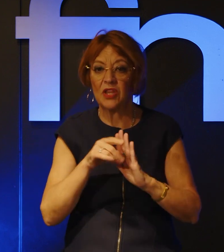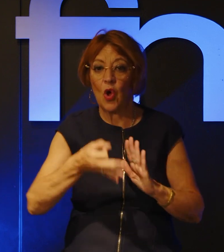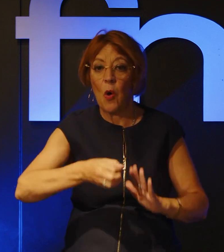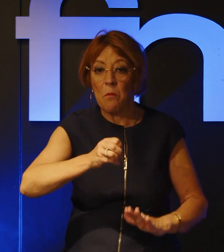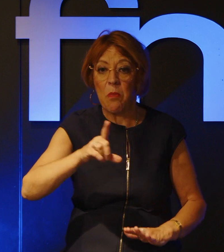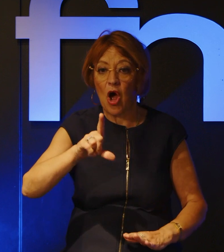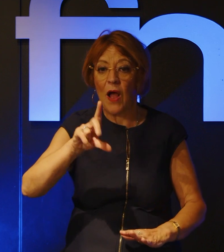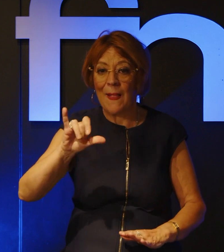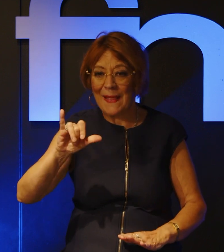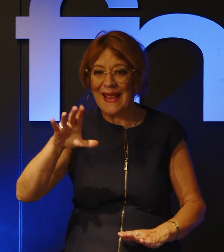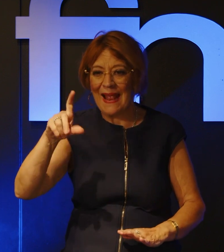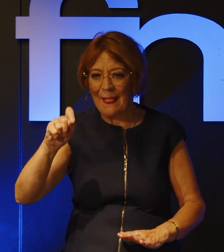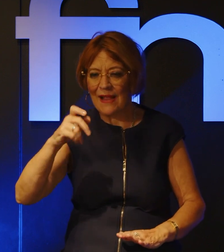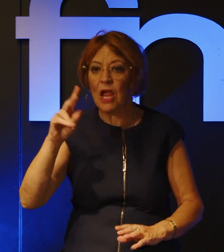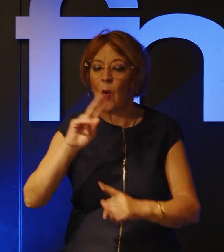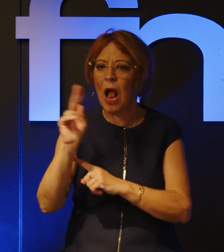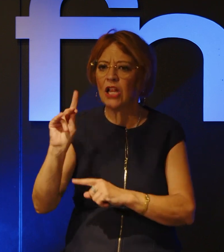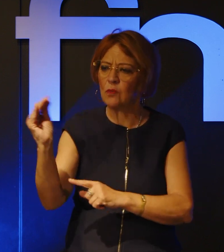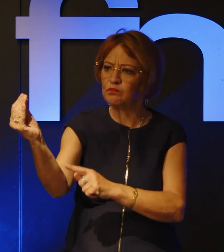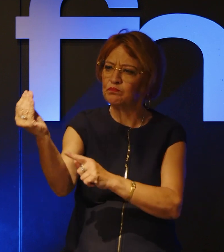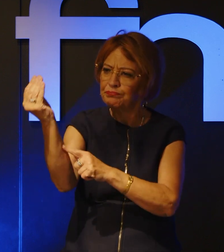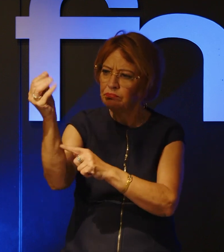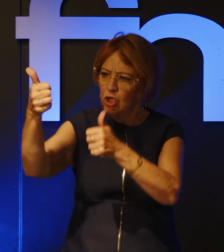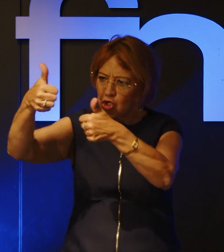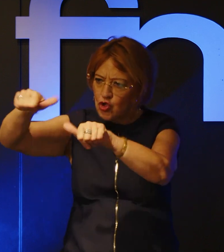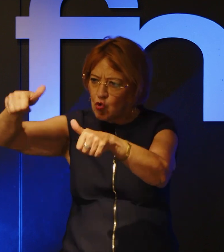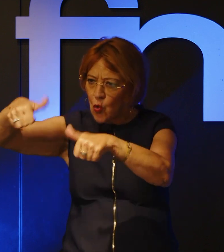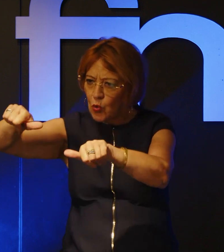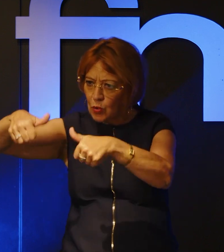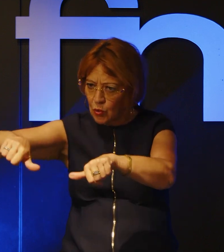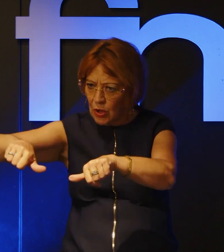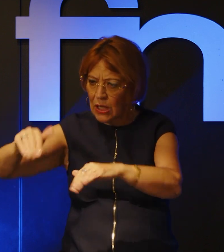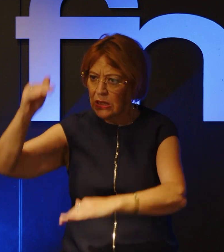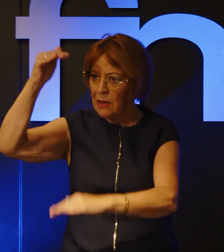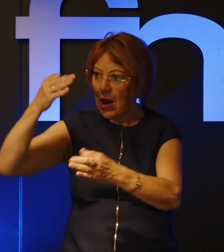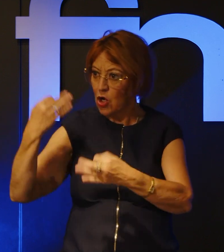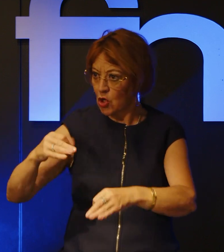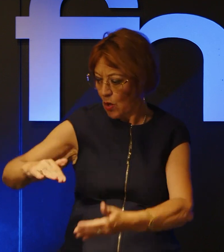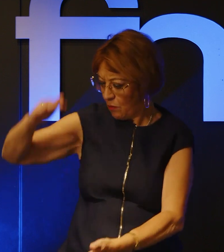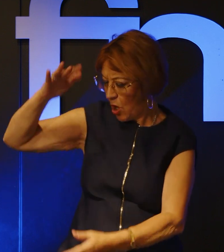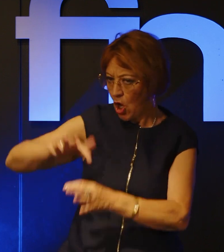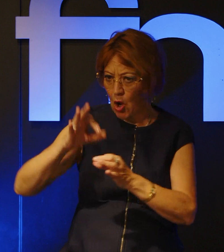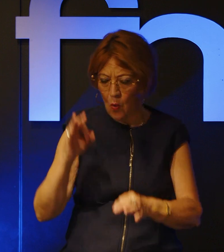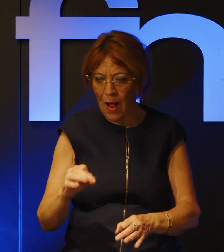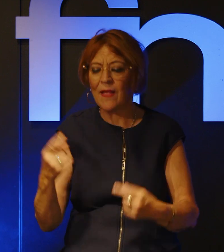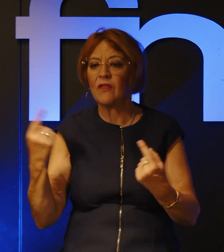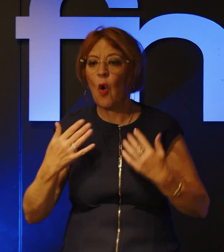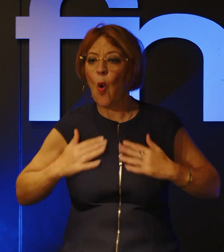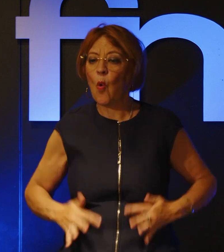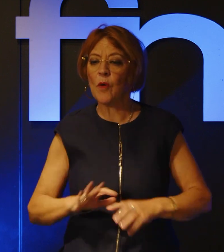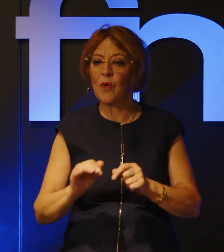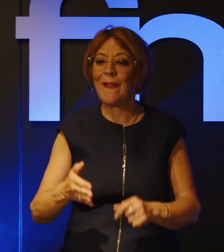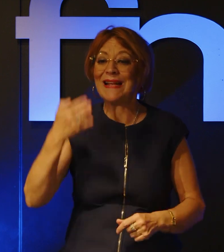era a definição de uma escultura portanto em tamanho natural mas depois o tamanho da escultura deveria ter o tamanho do corpo